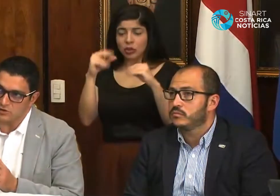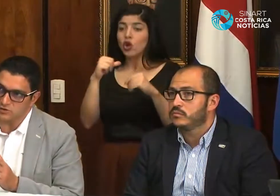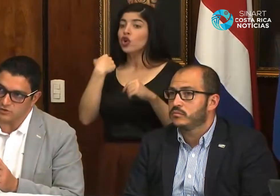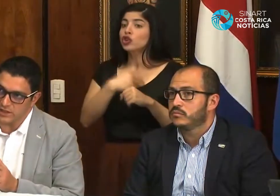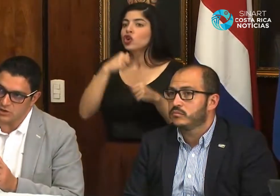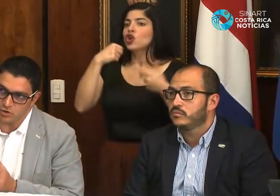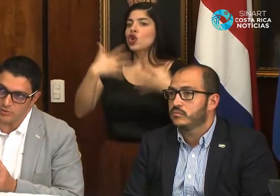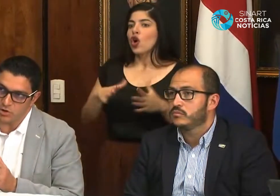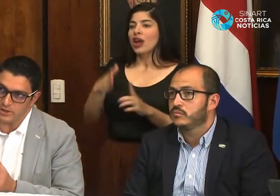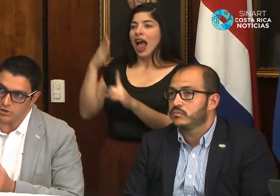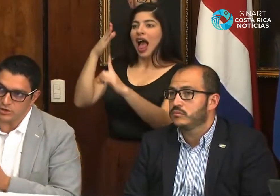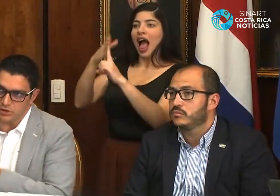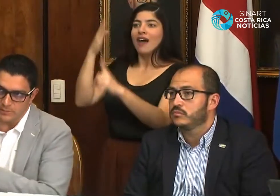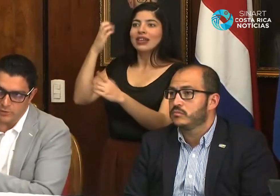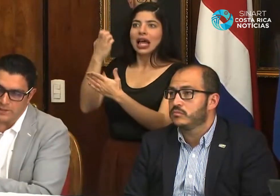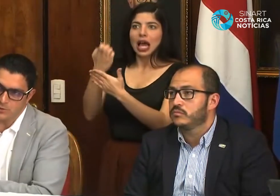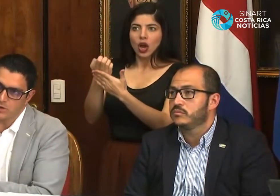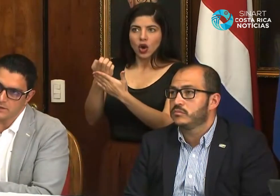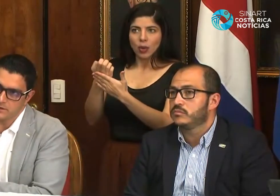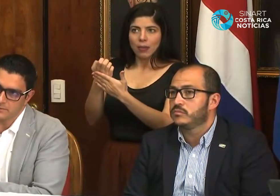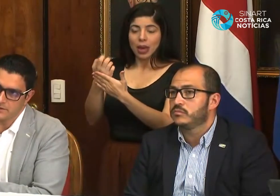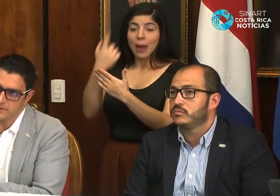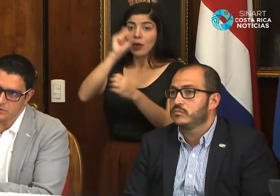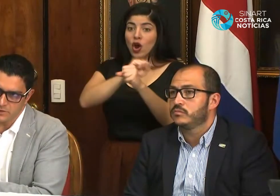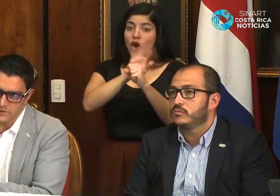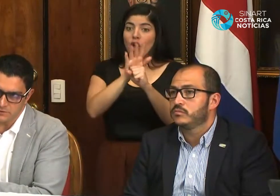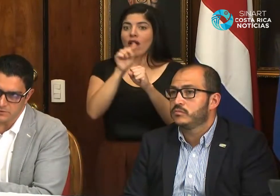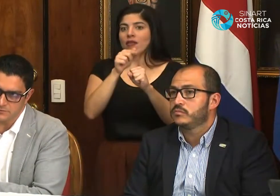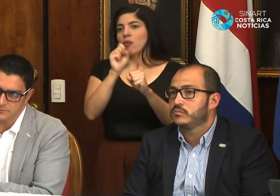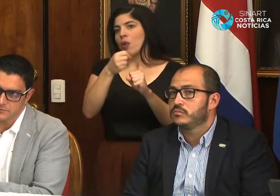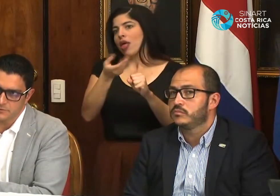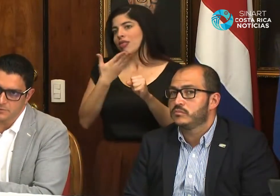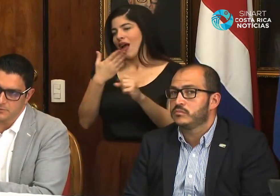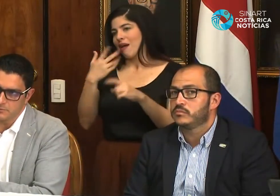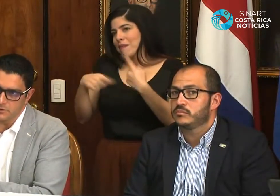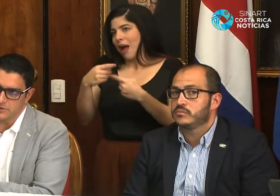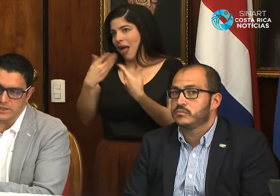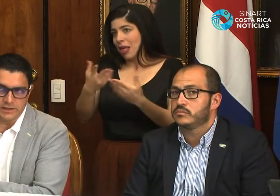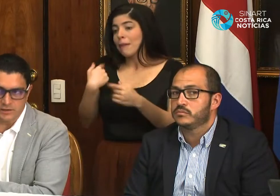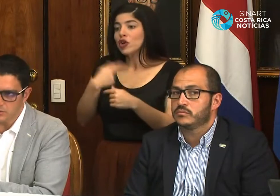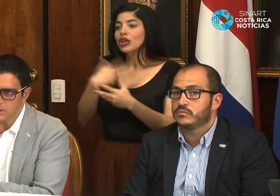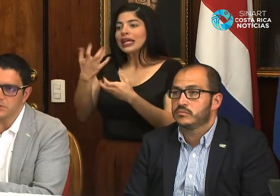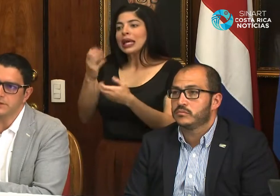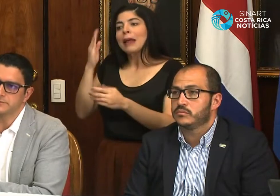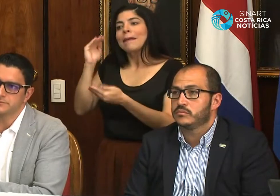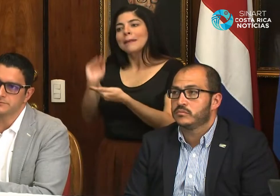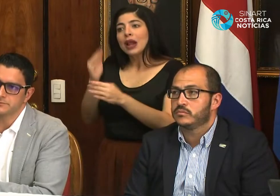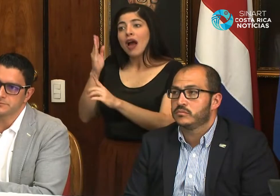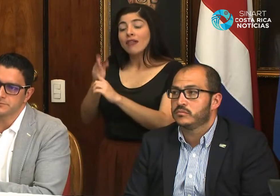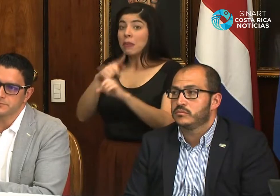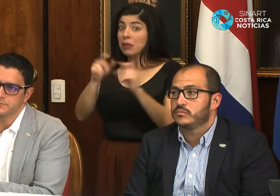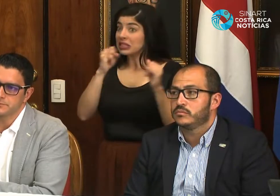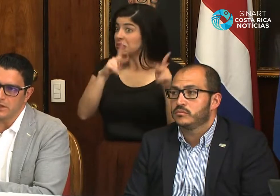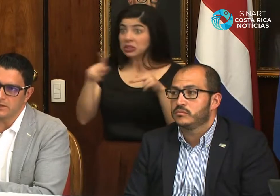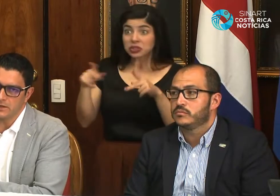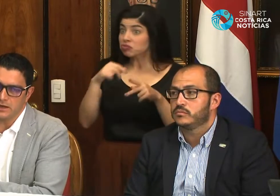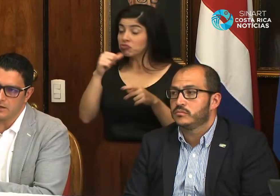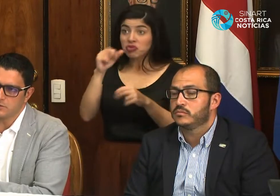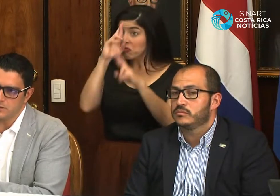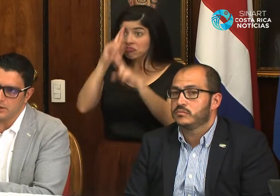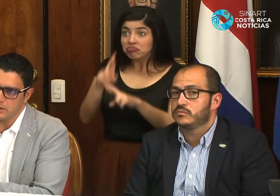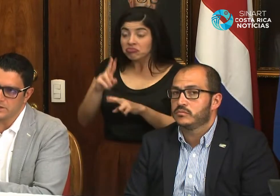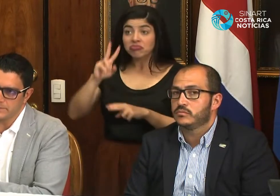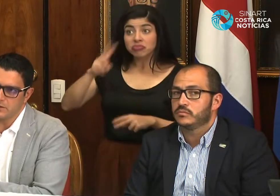un caos social y económico mayor de lo que podría provocar directamente el COVID-19. Pero si la gente no colabora, y